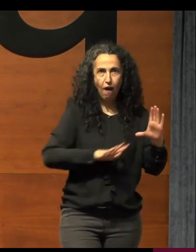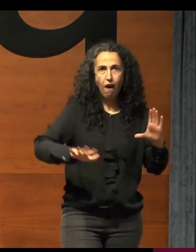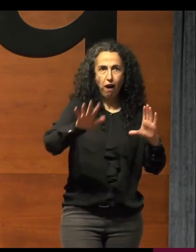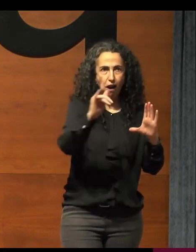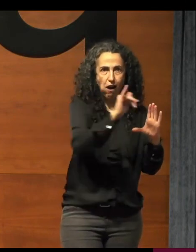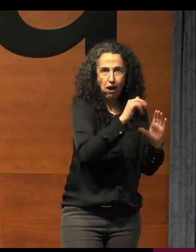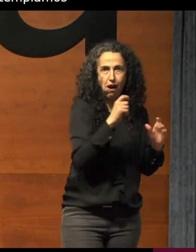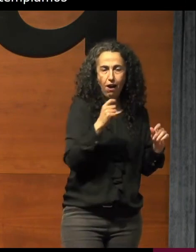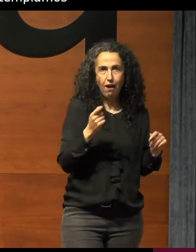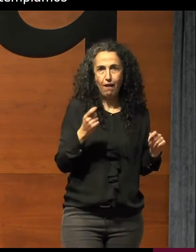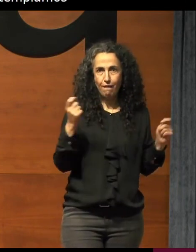Y esto denota